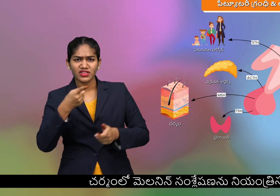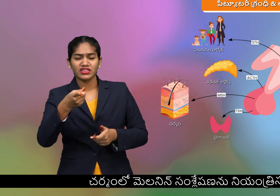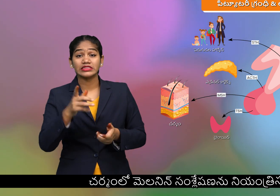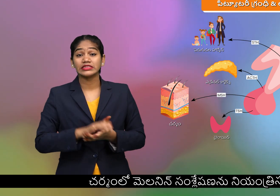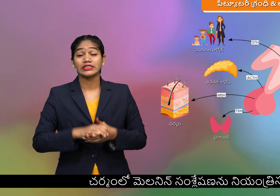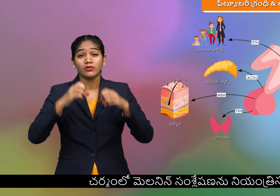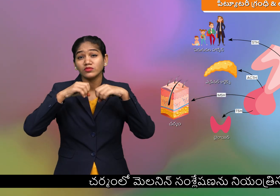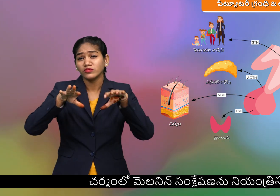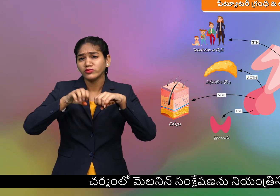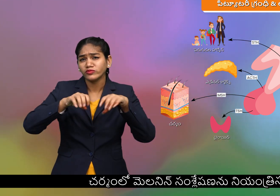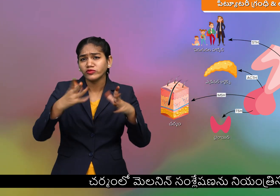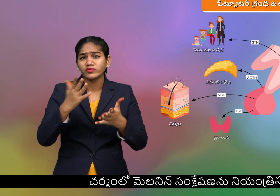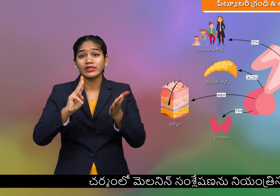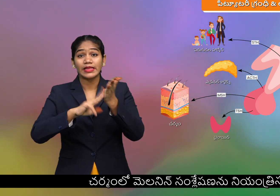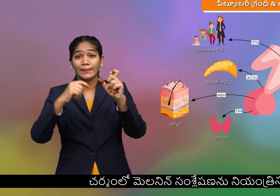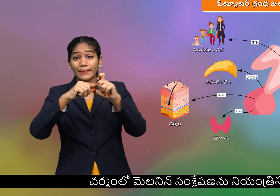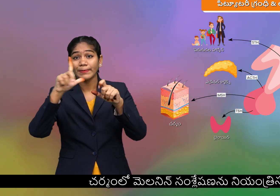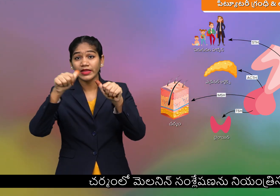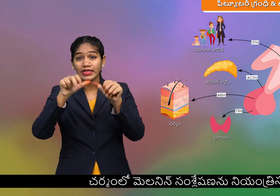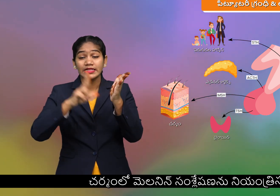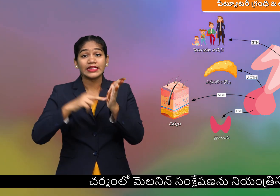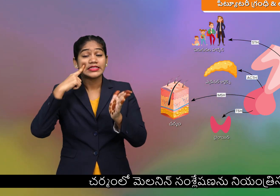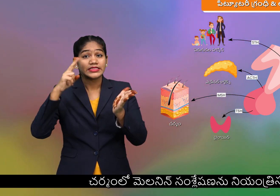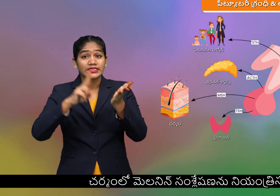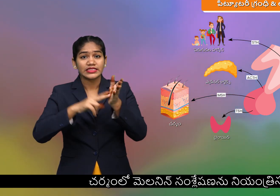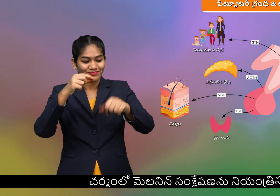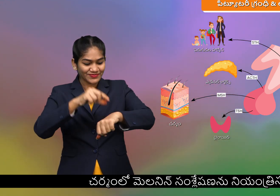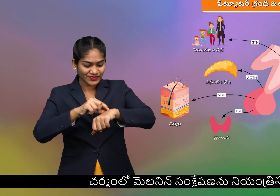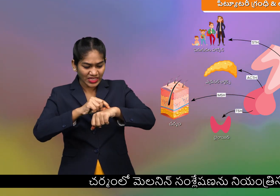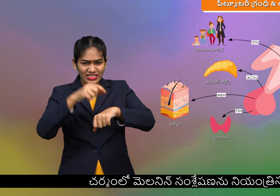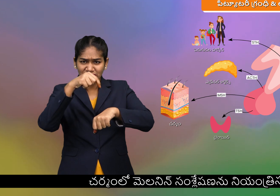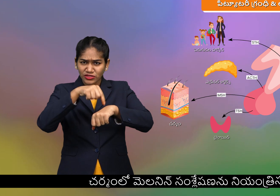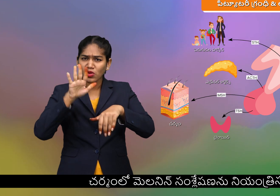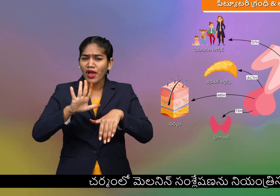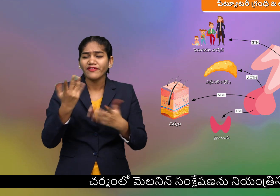చర్మంలో మెలనిన్ సంశ్లేషణను నియంత్రిస్తుంది.